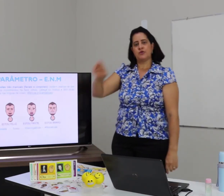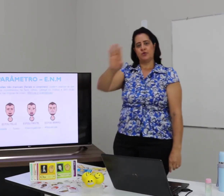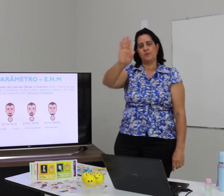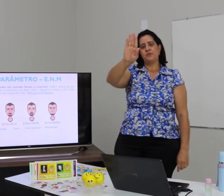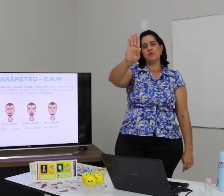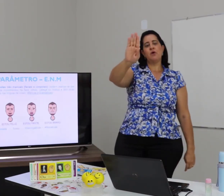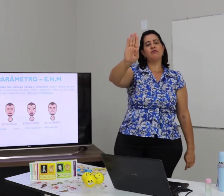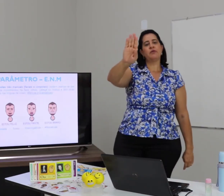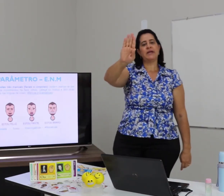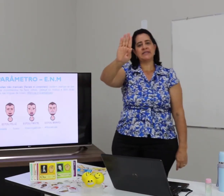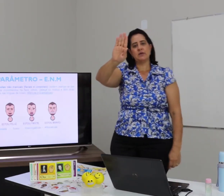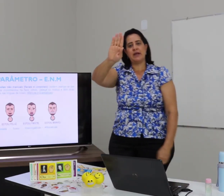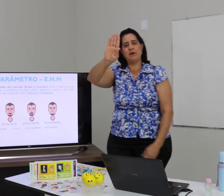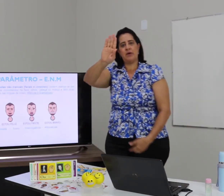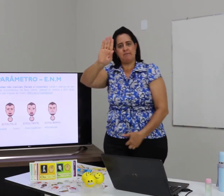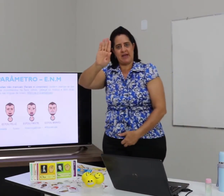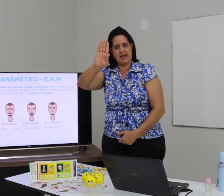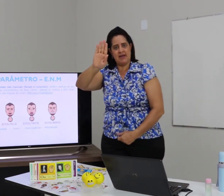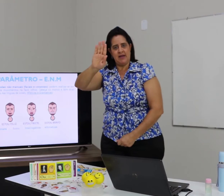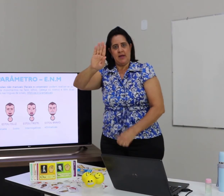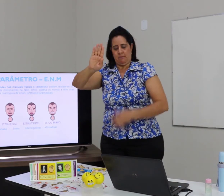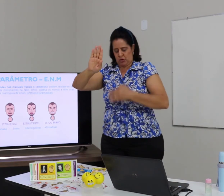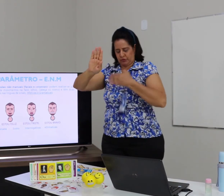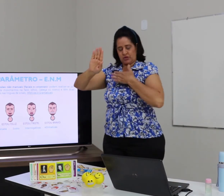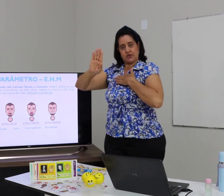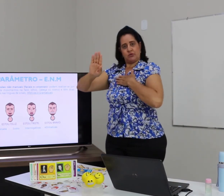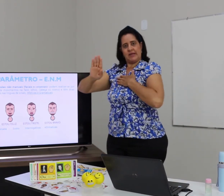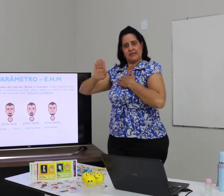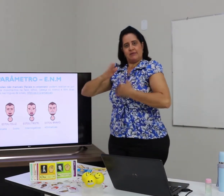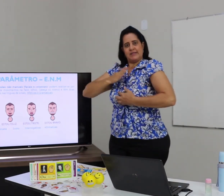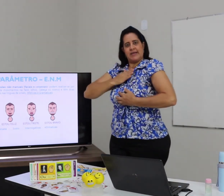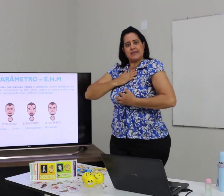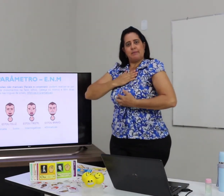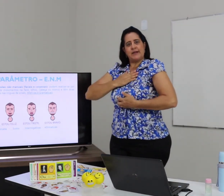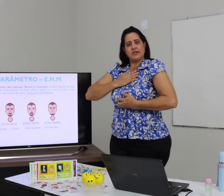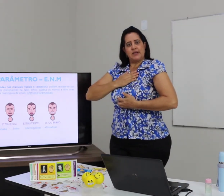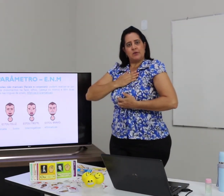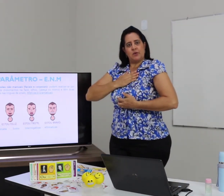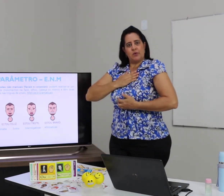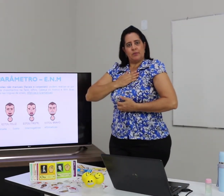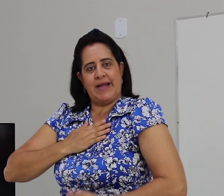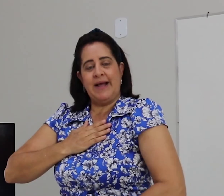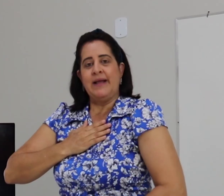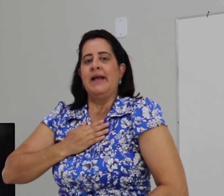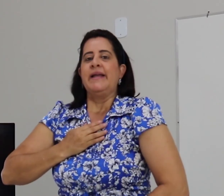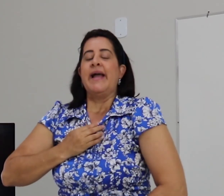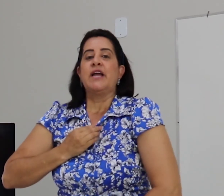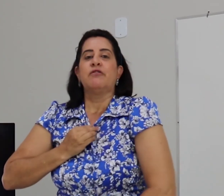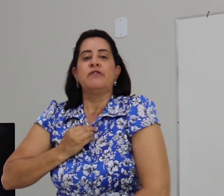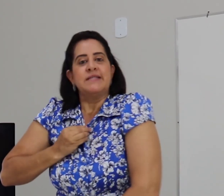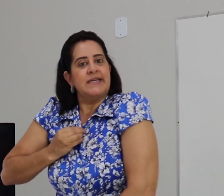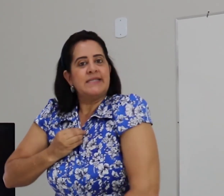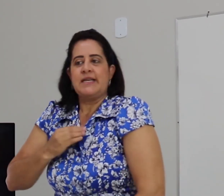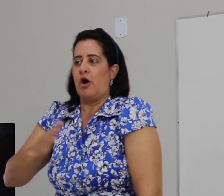Susto, configuração da mão em B. Ponto de articulação vai ser essa parte aqui do corpo, tá? E aí eu vou fazer assim, ó.